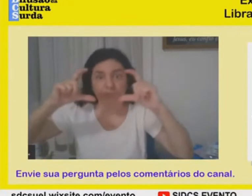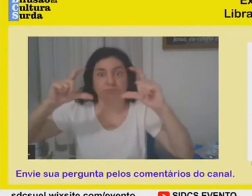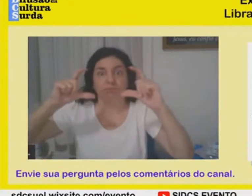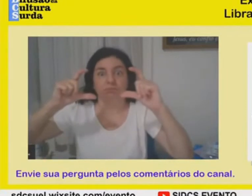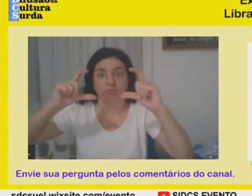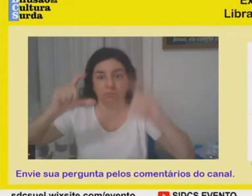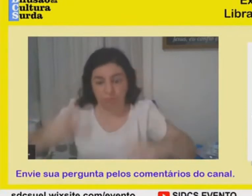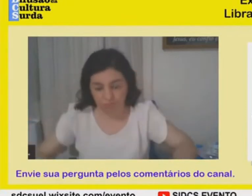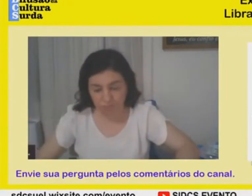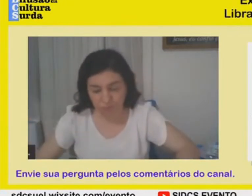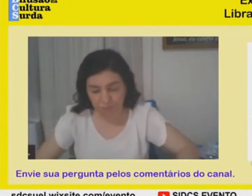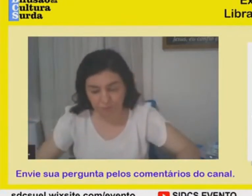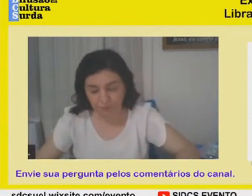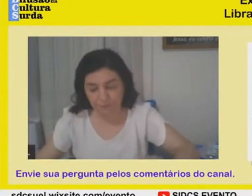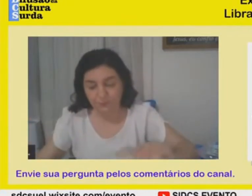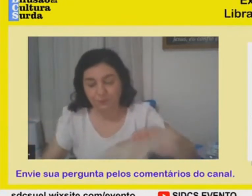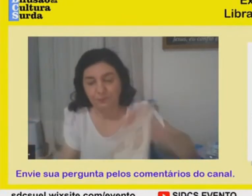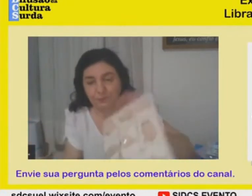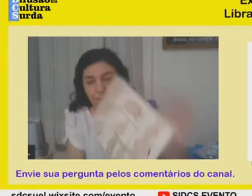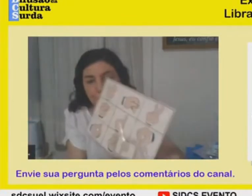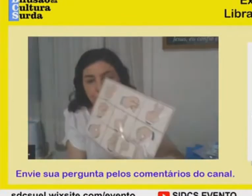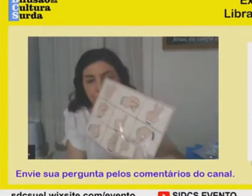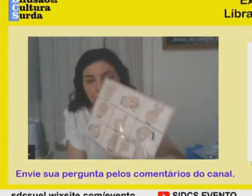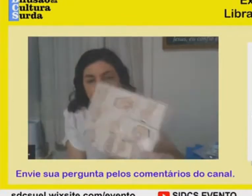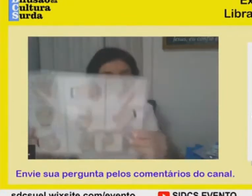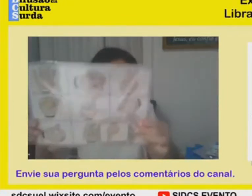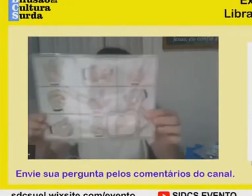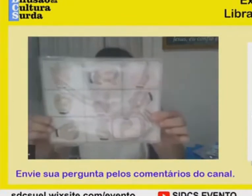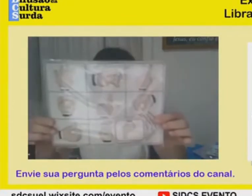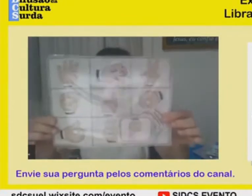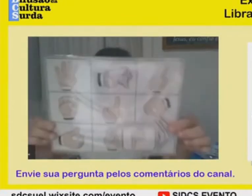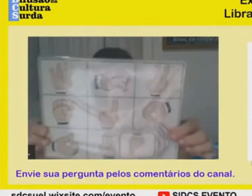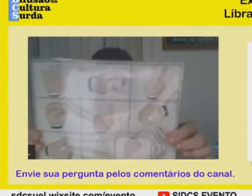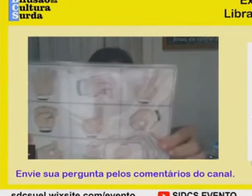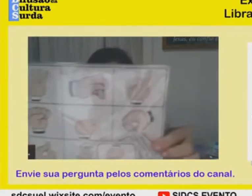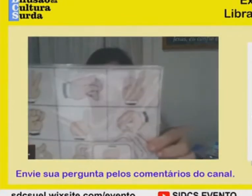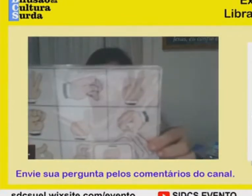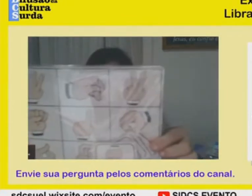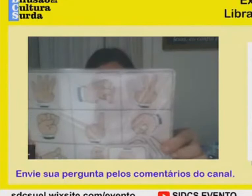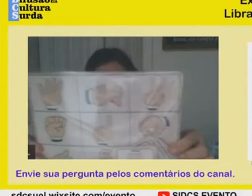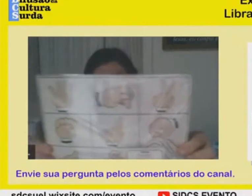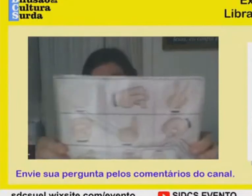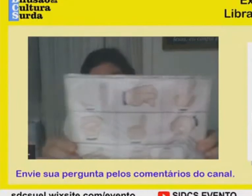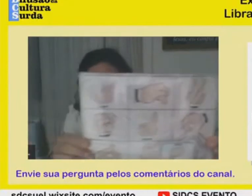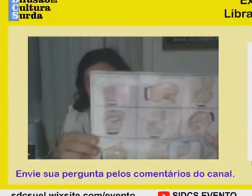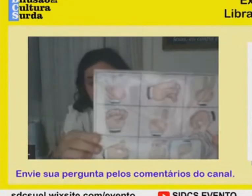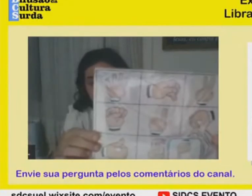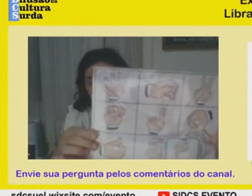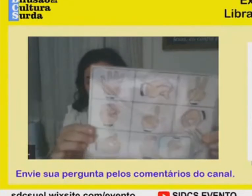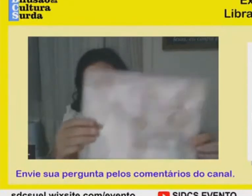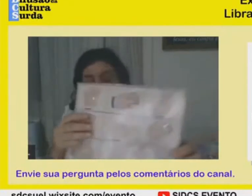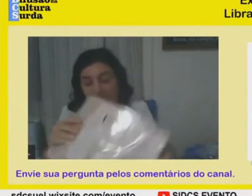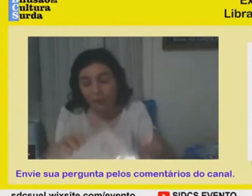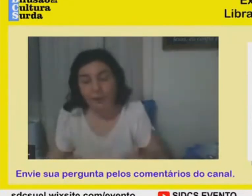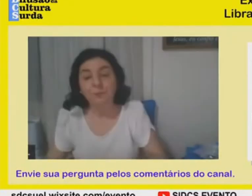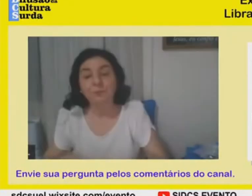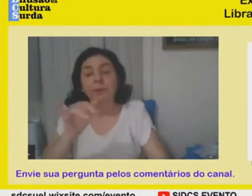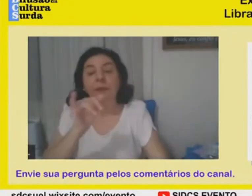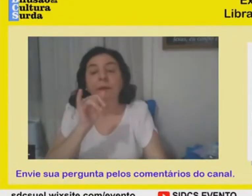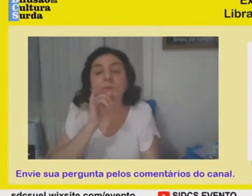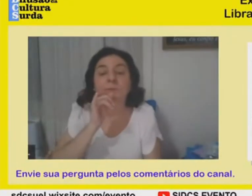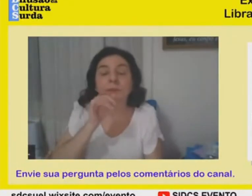Por exemplo, para surdo cego, tem que, ou baixa visão, tem que ampliar, tem que